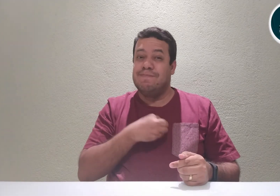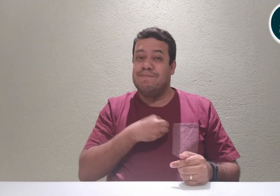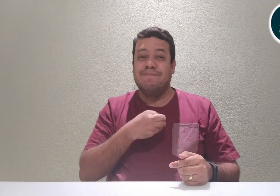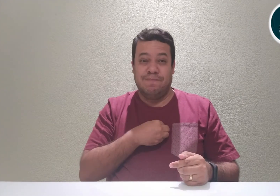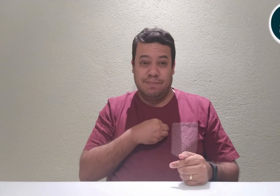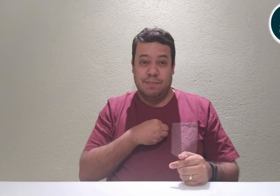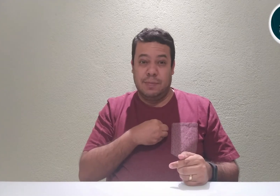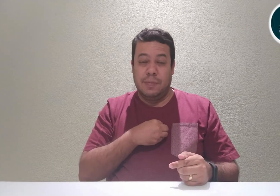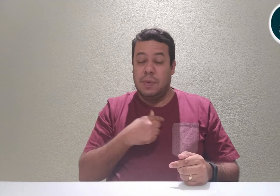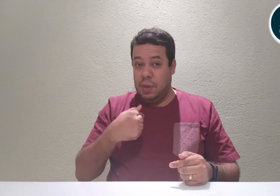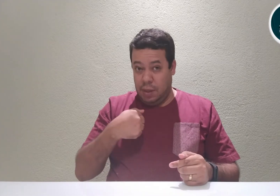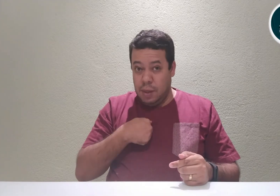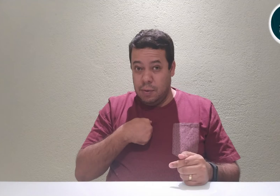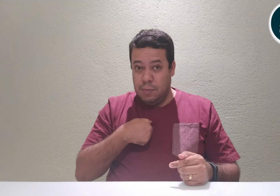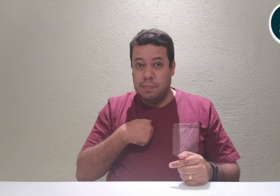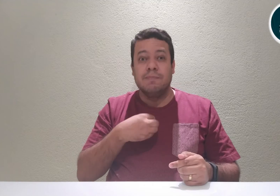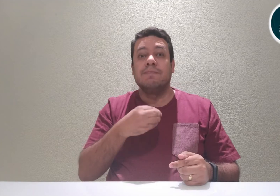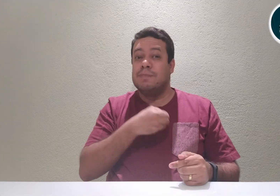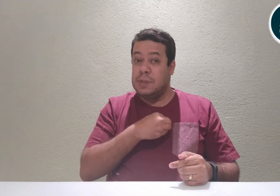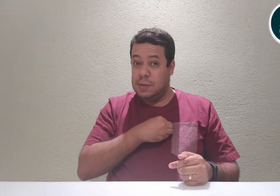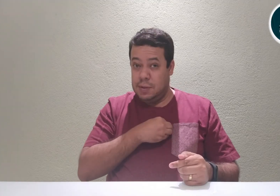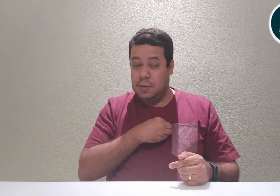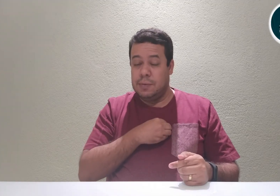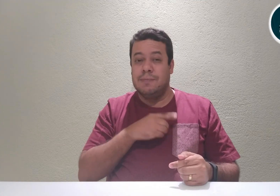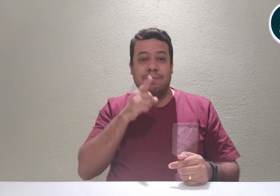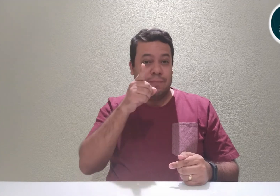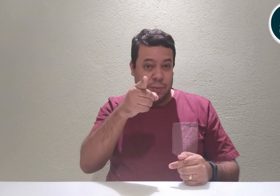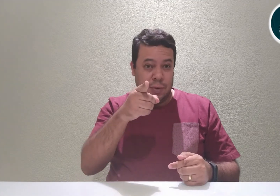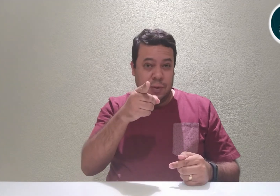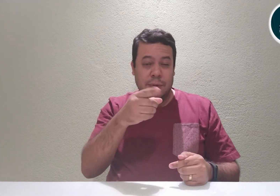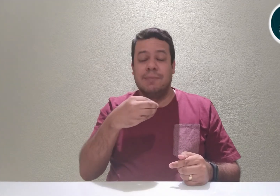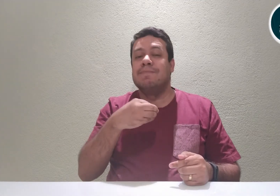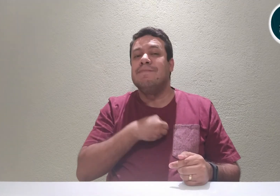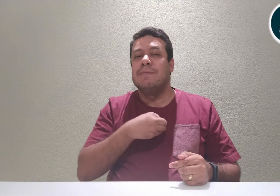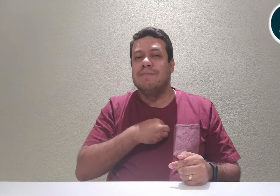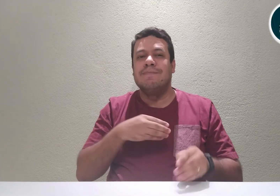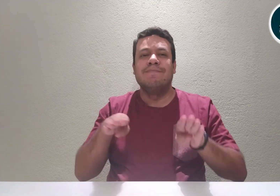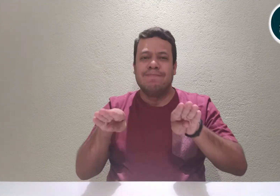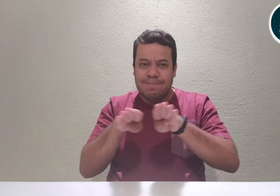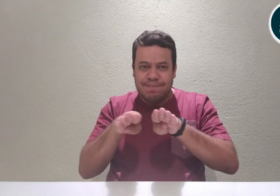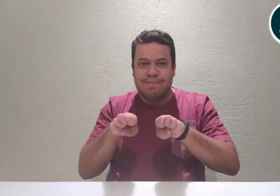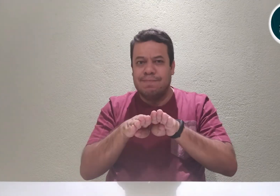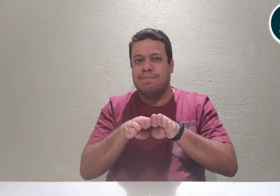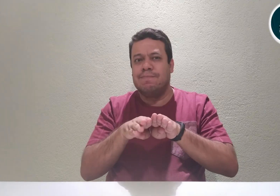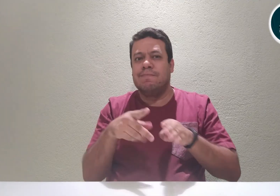Mas hoje nós também temos muitos pecados. Eu sou pecador. Você é pecador.